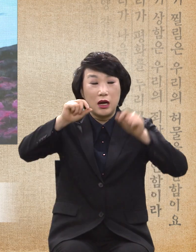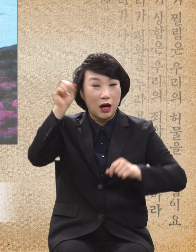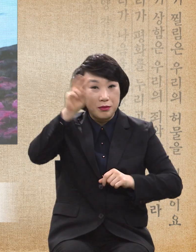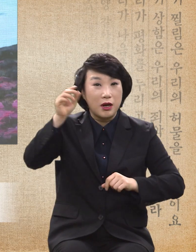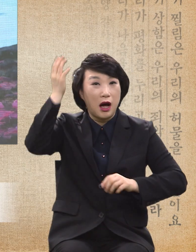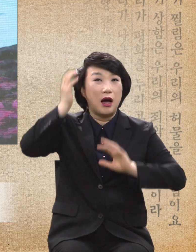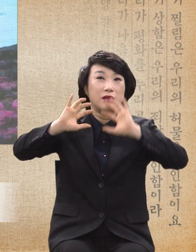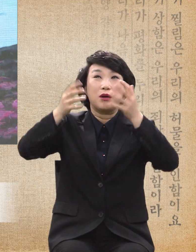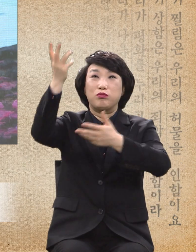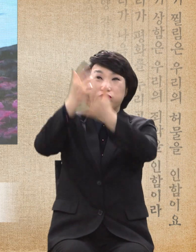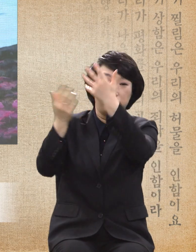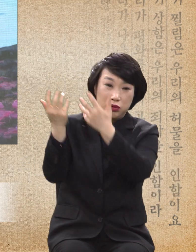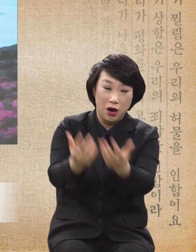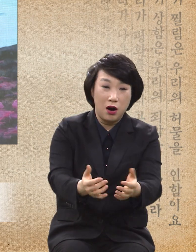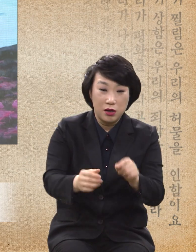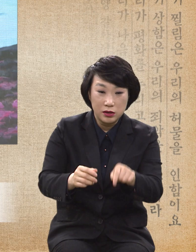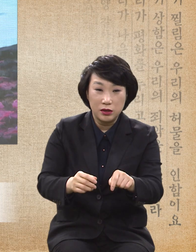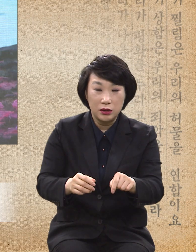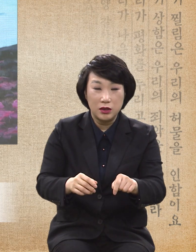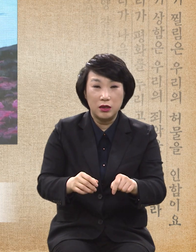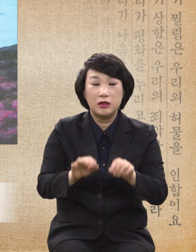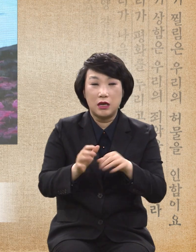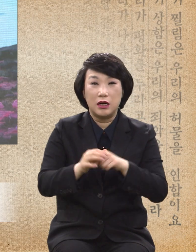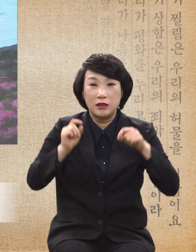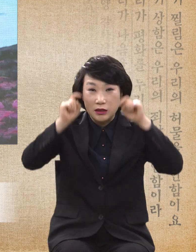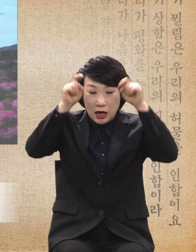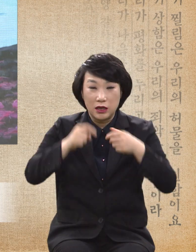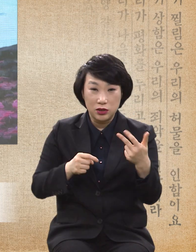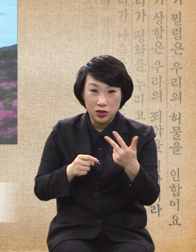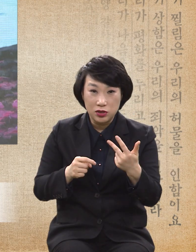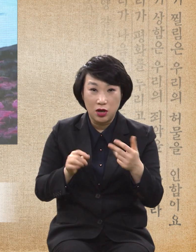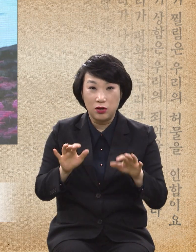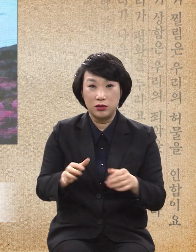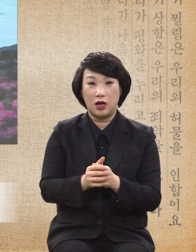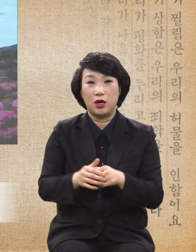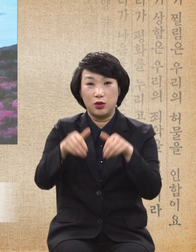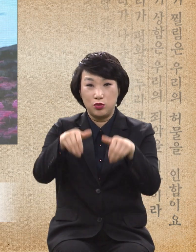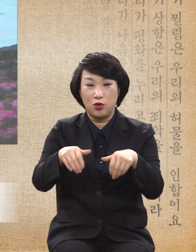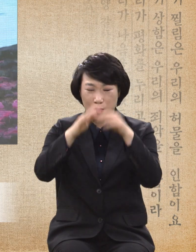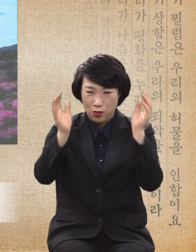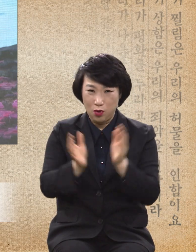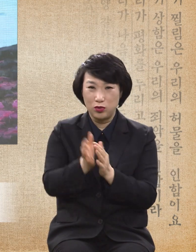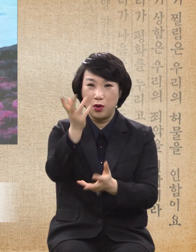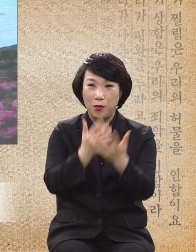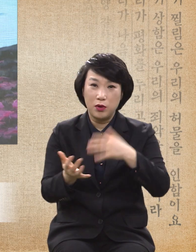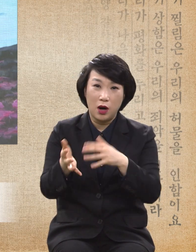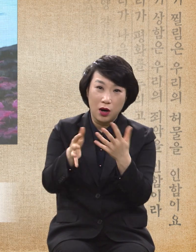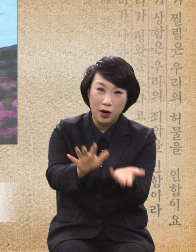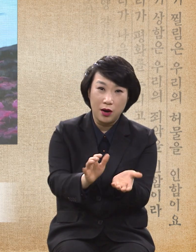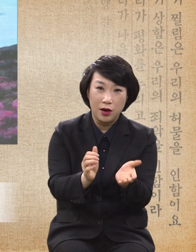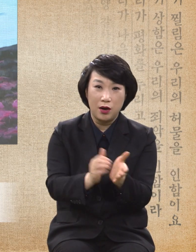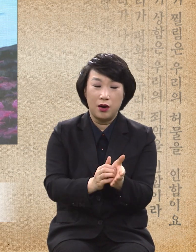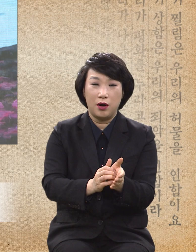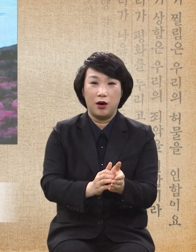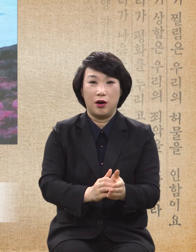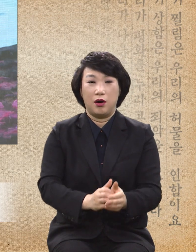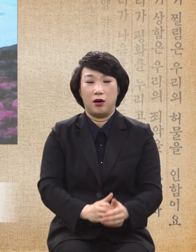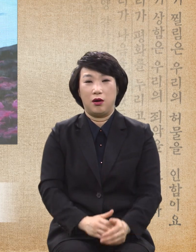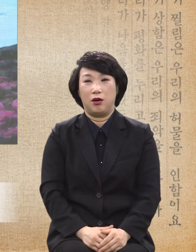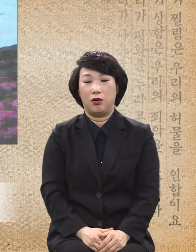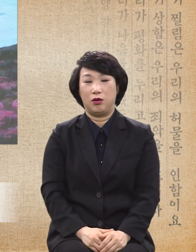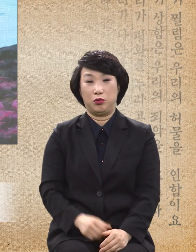내려 양 7,000마리와 종을 불살로 죽여버리고